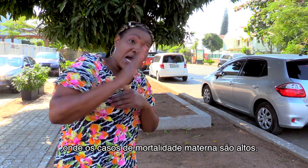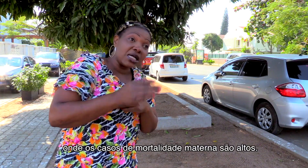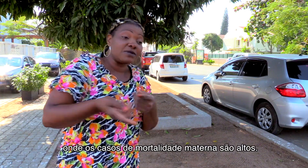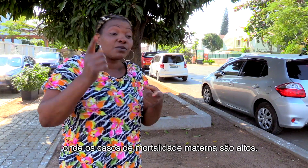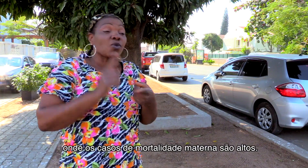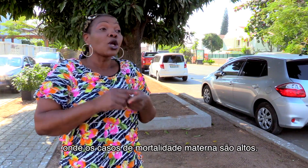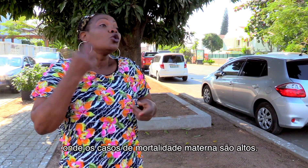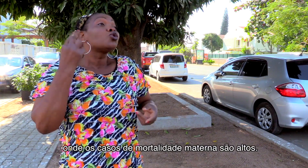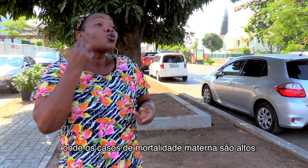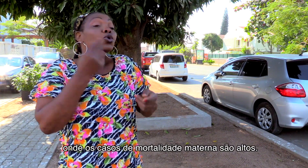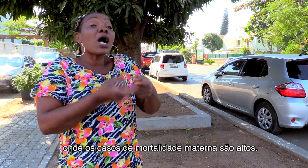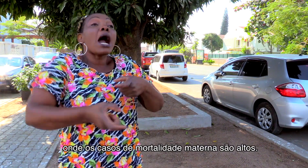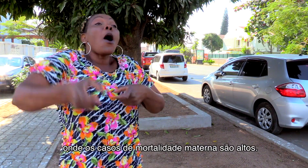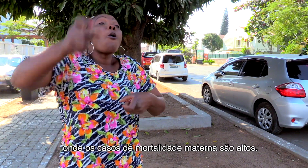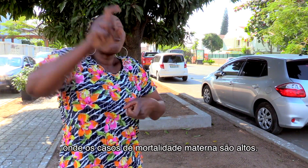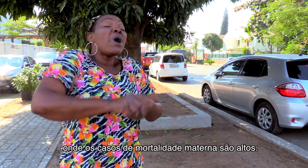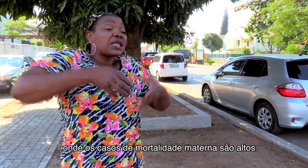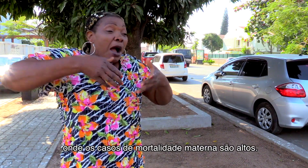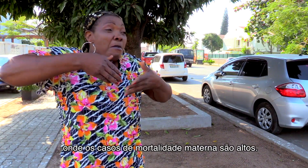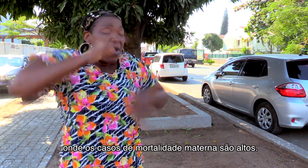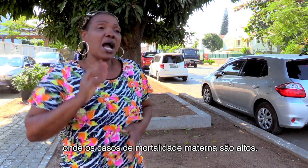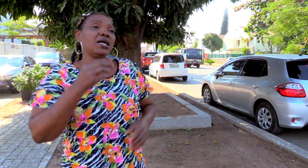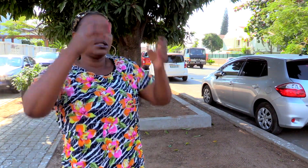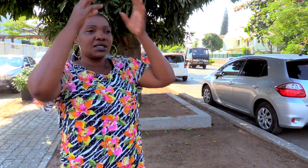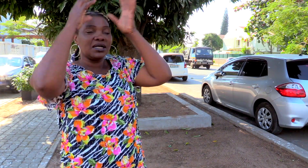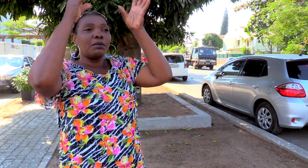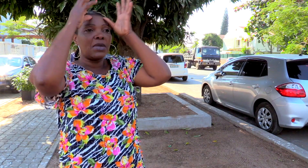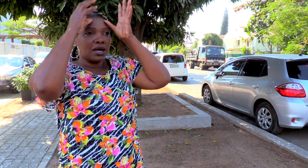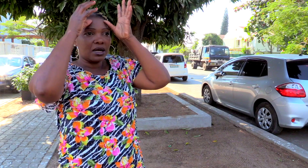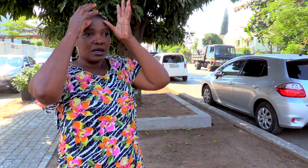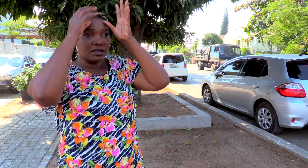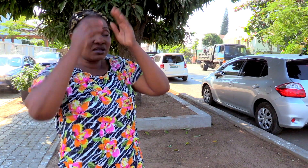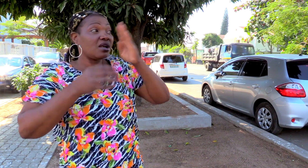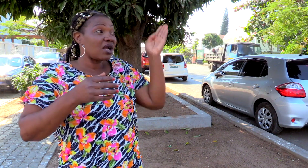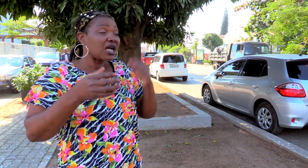Zambésia, onde os casos de mortalidade materna são altos.